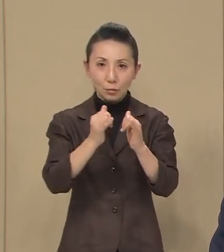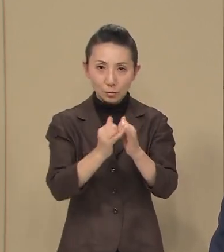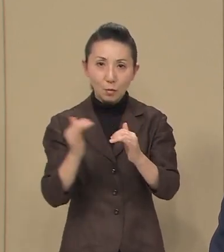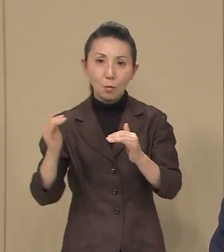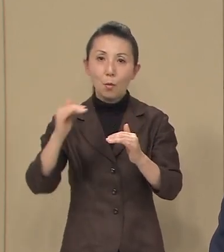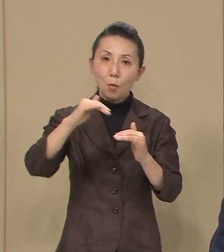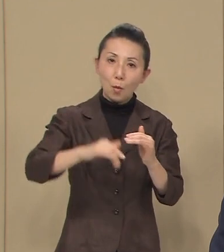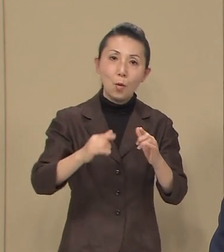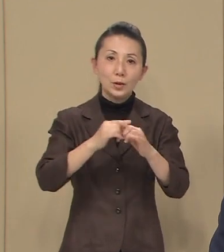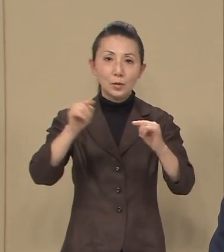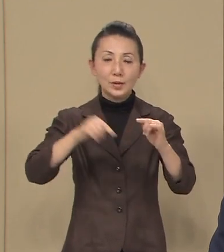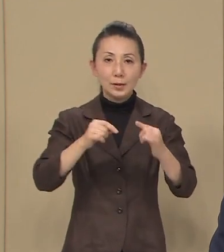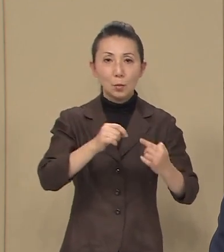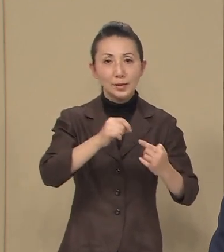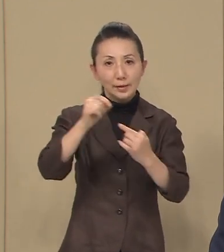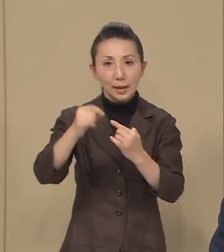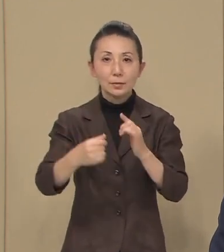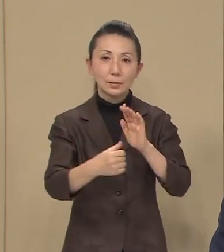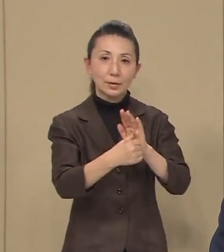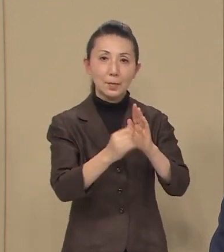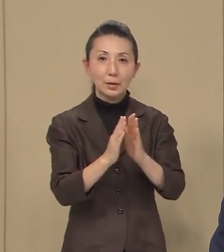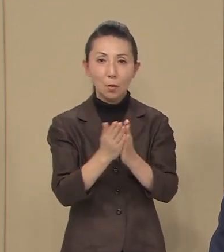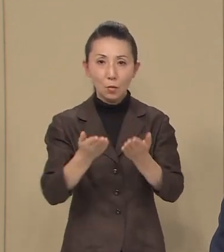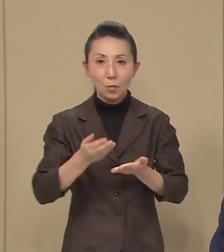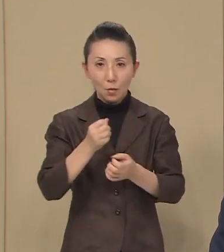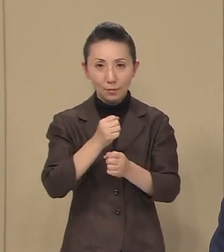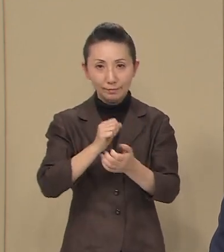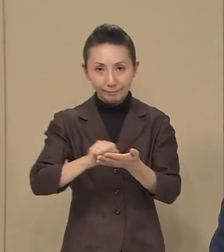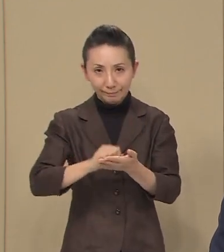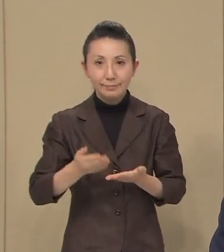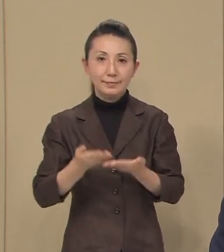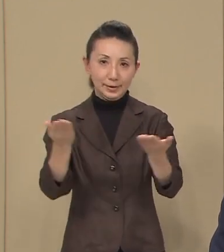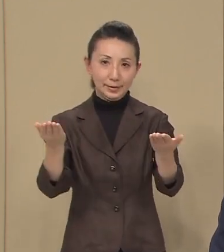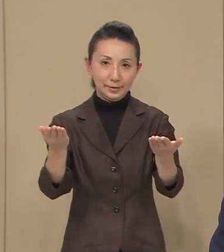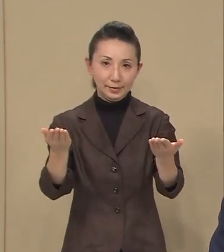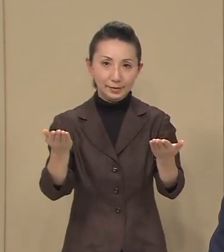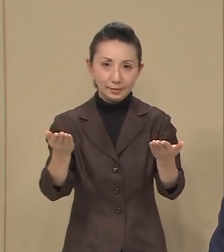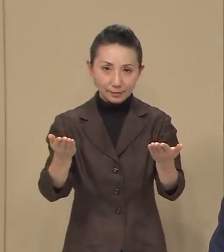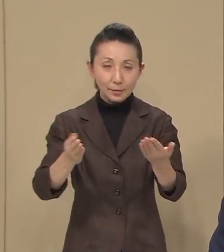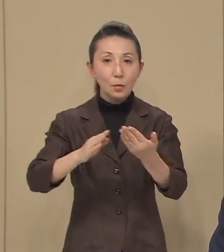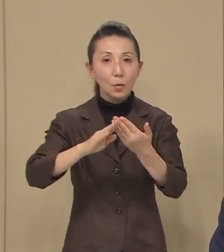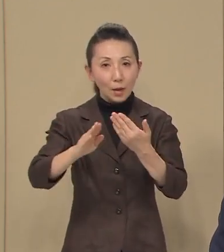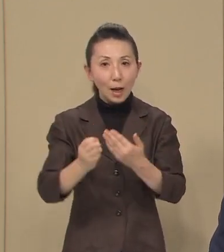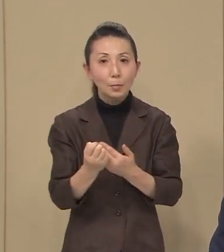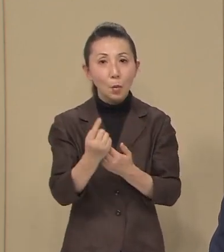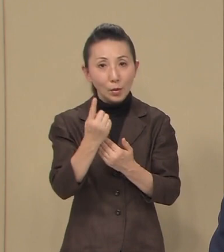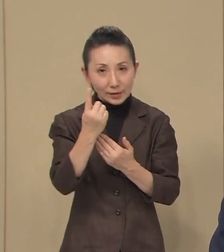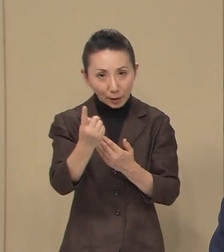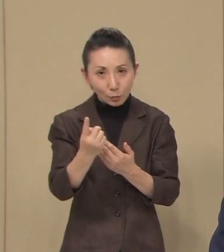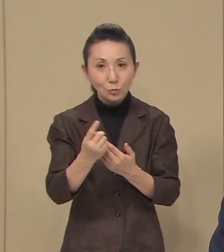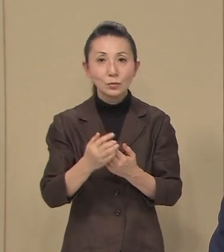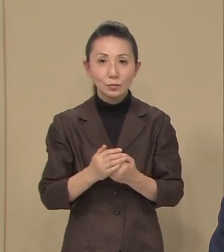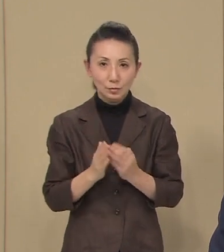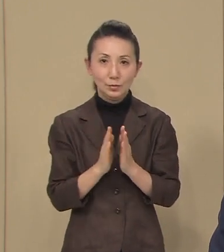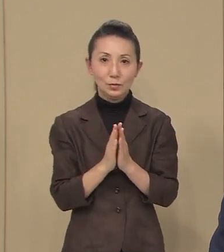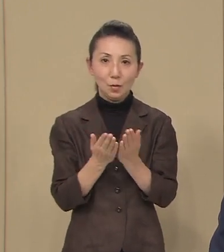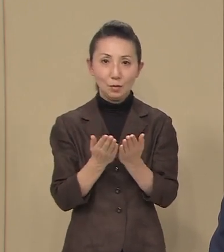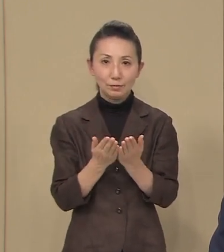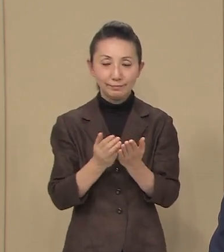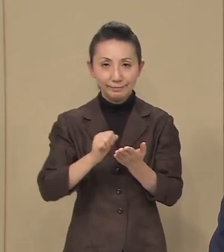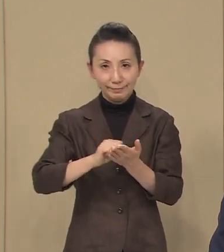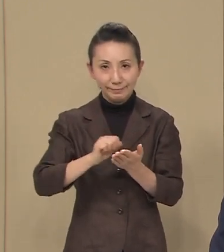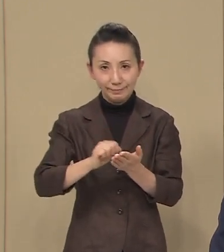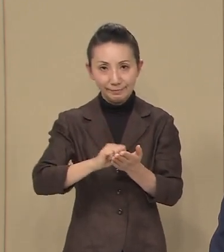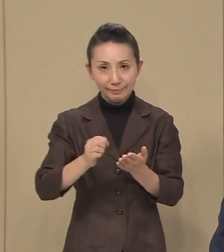いう著書を出版しました他1冊を出版すること